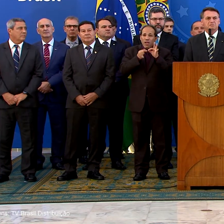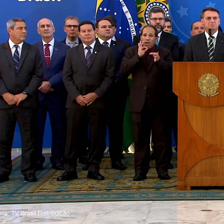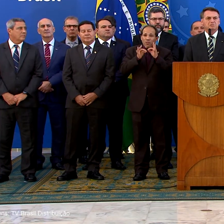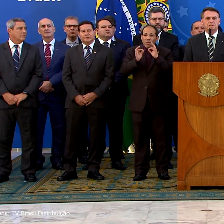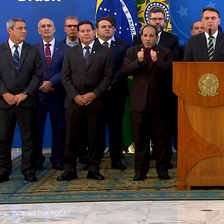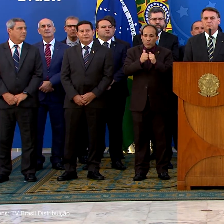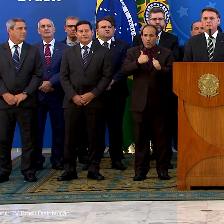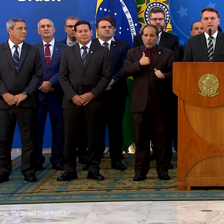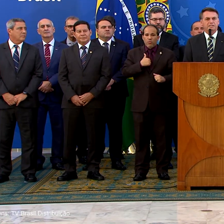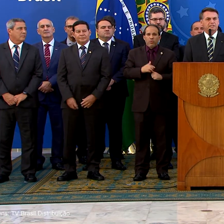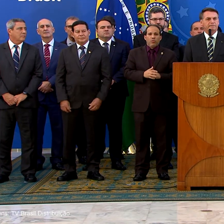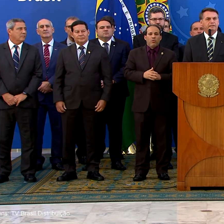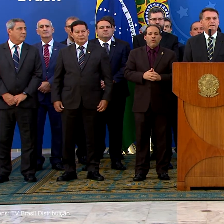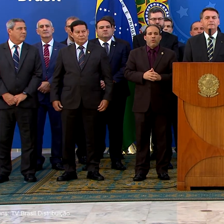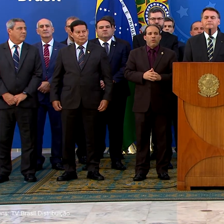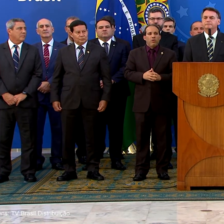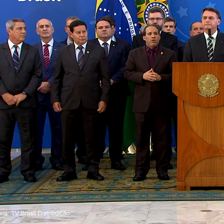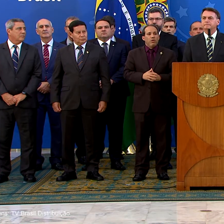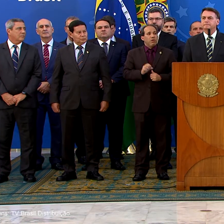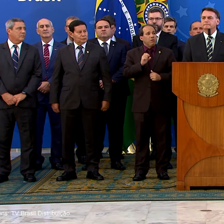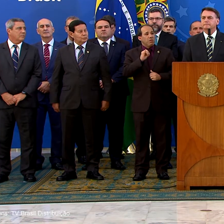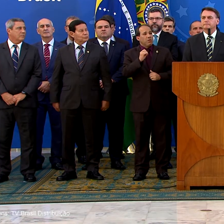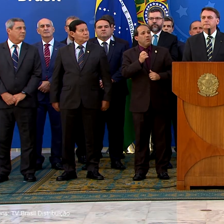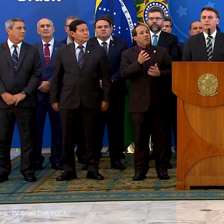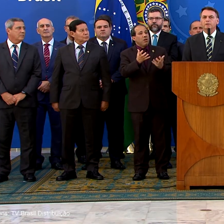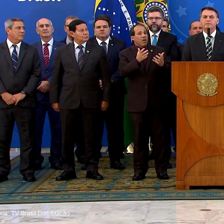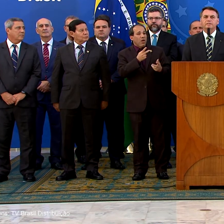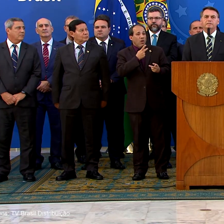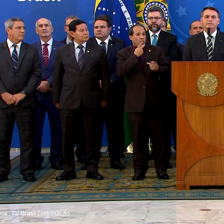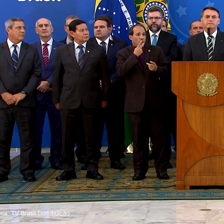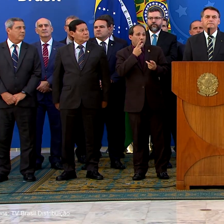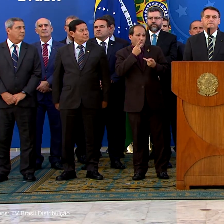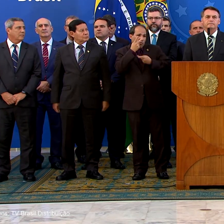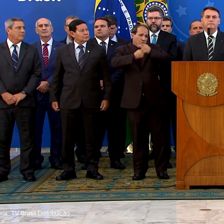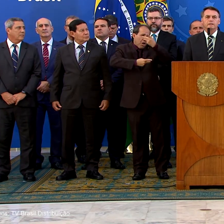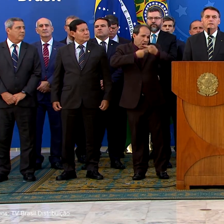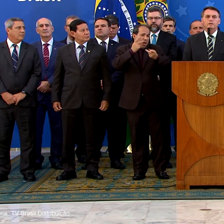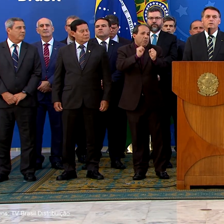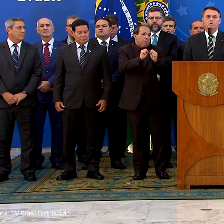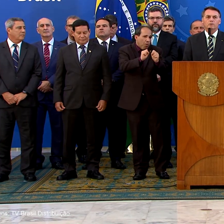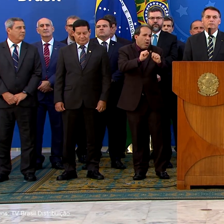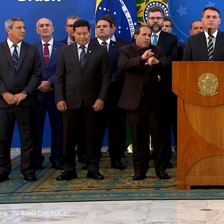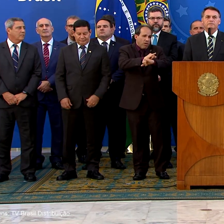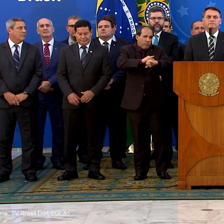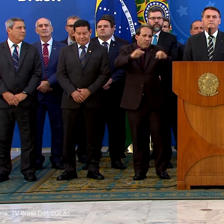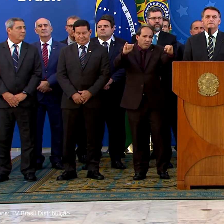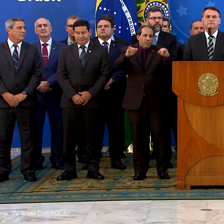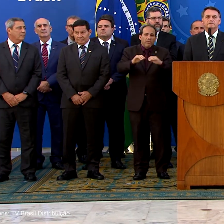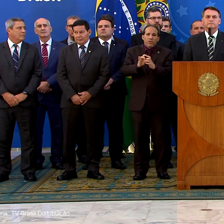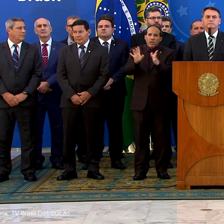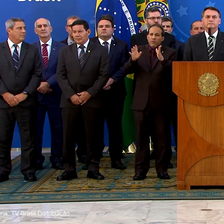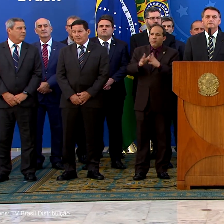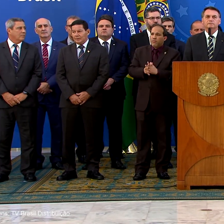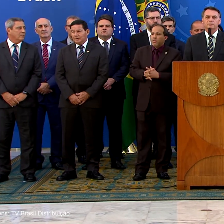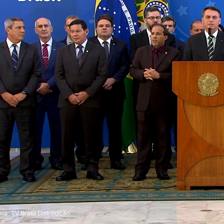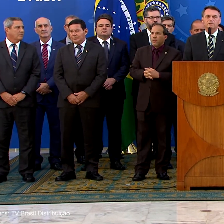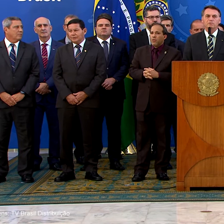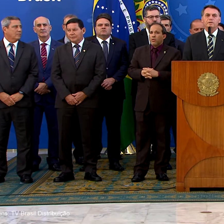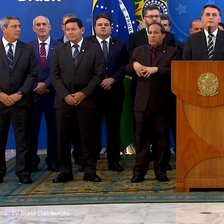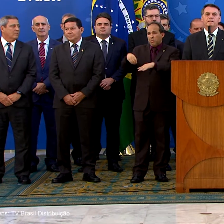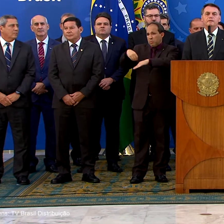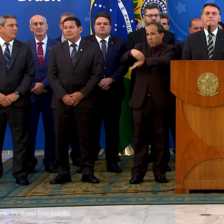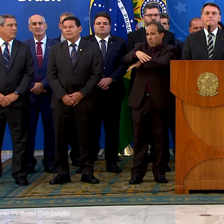bom dia eles estão à vontade se quiser falar ou não o que eu lhe disse e hoje